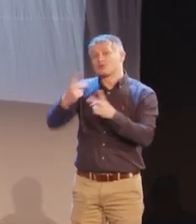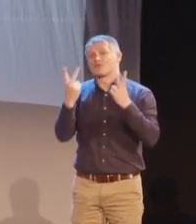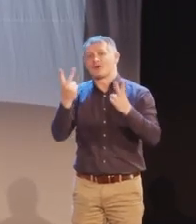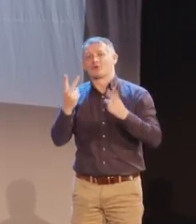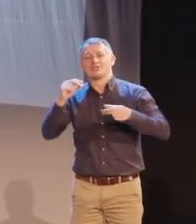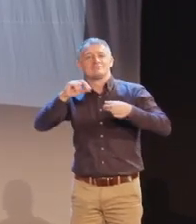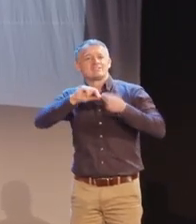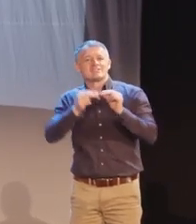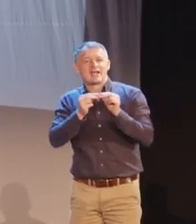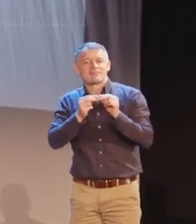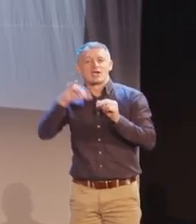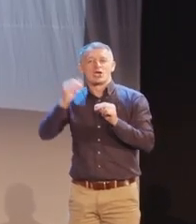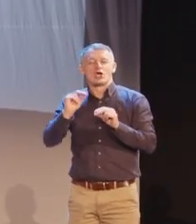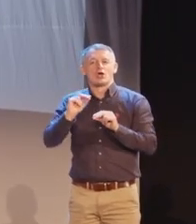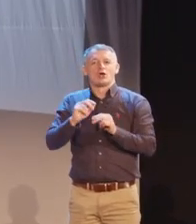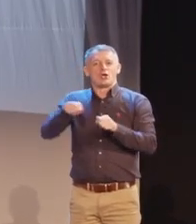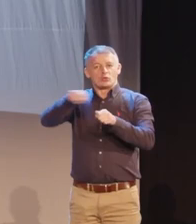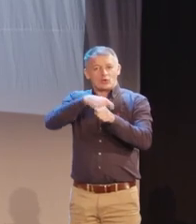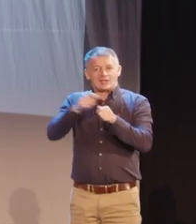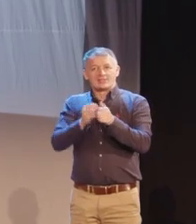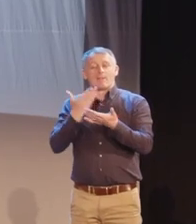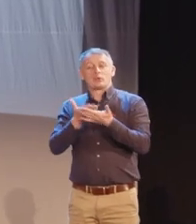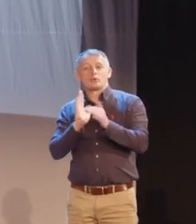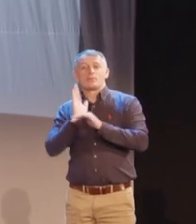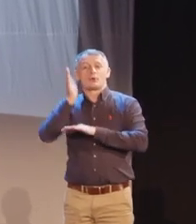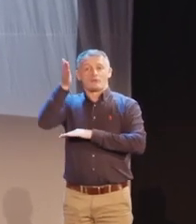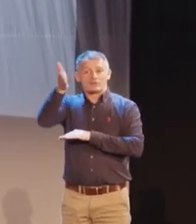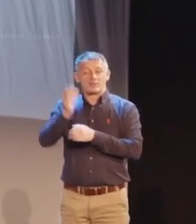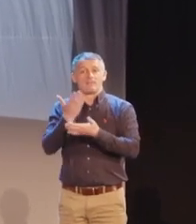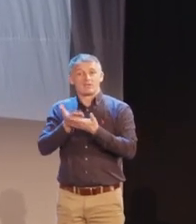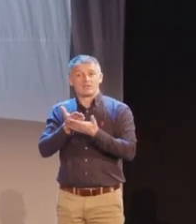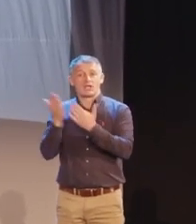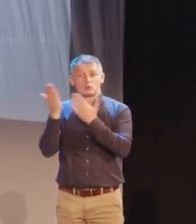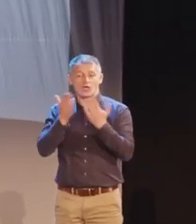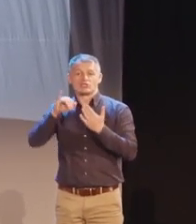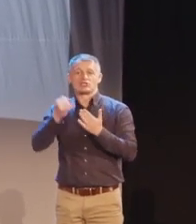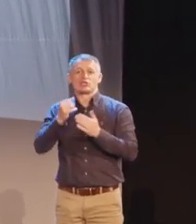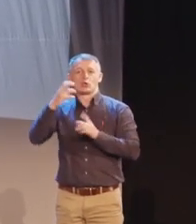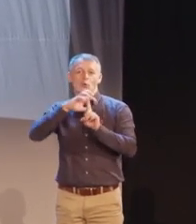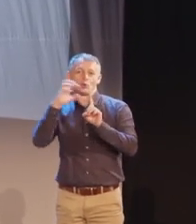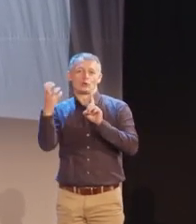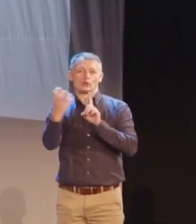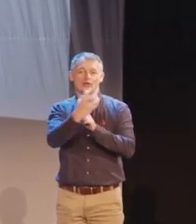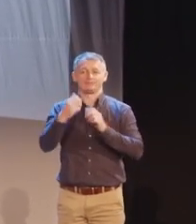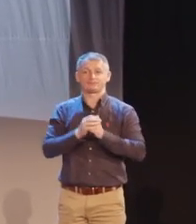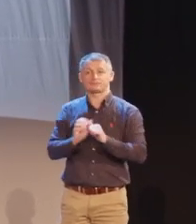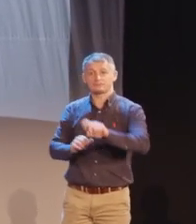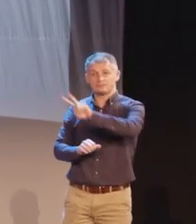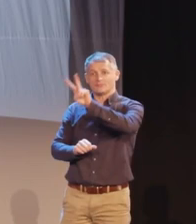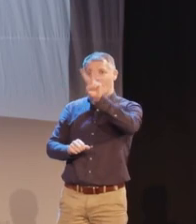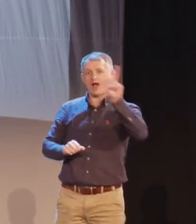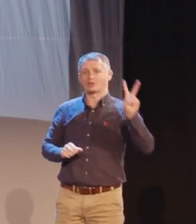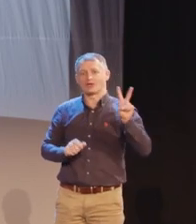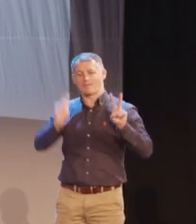o civilizație care se îndreaptă spre progres prin educație și cultură. Și al doilea